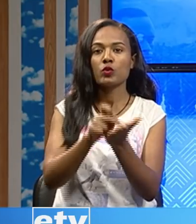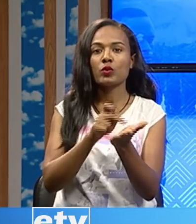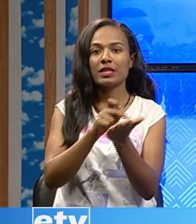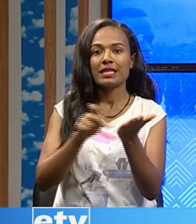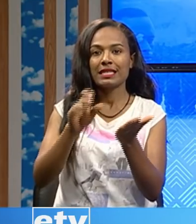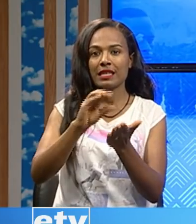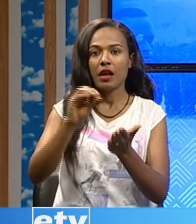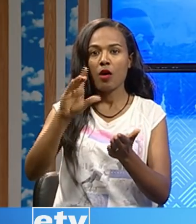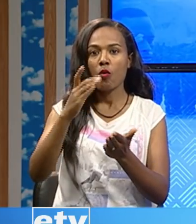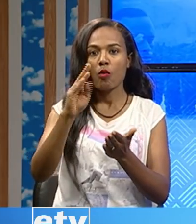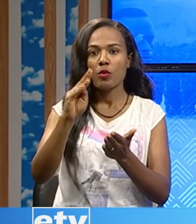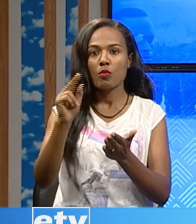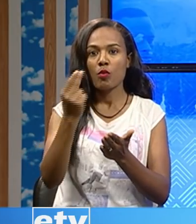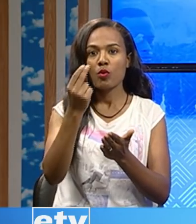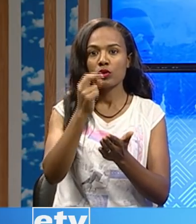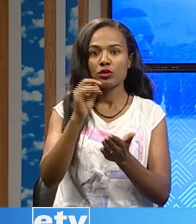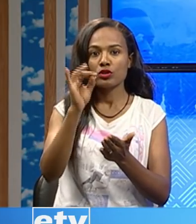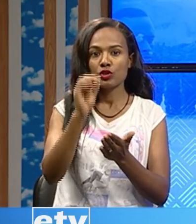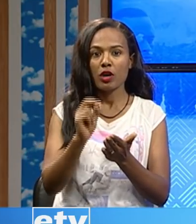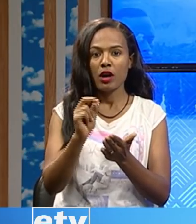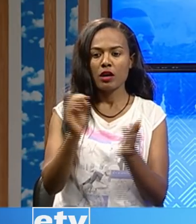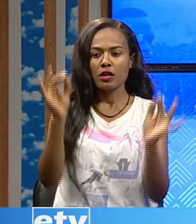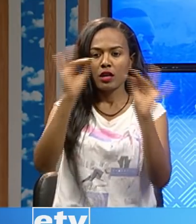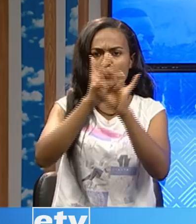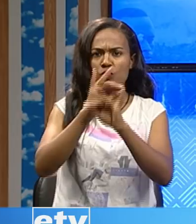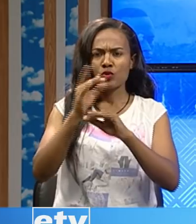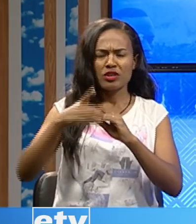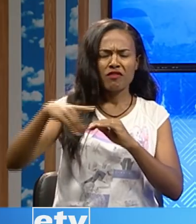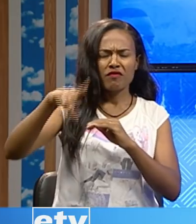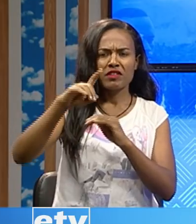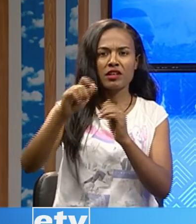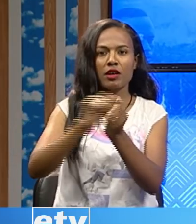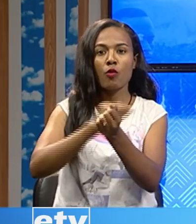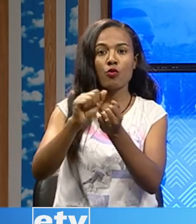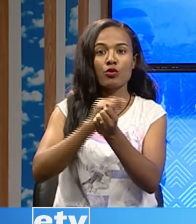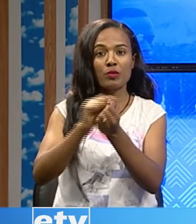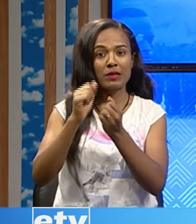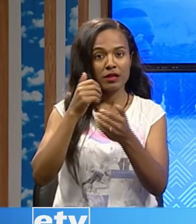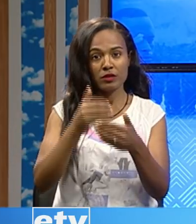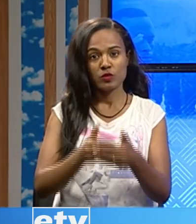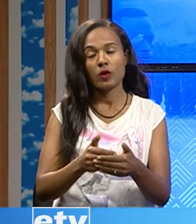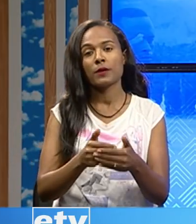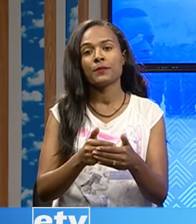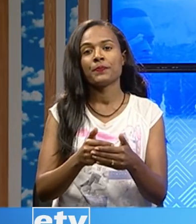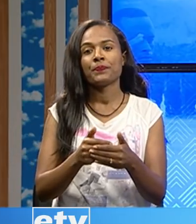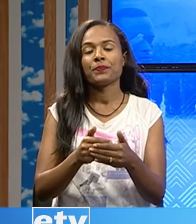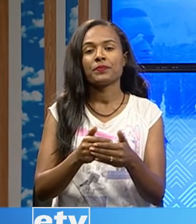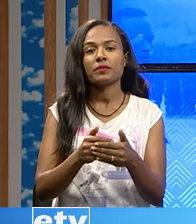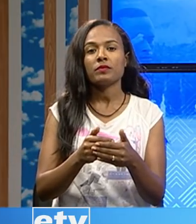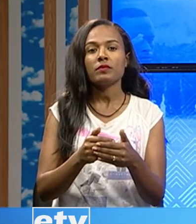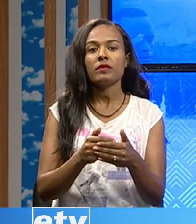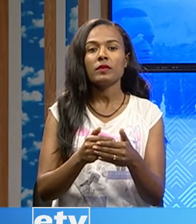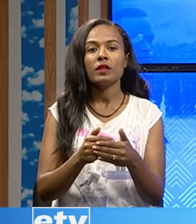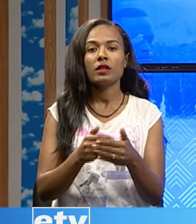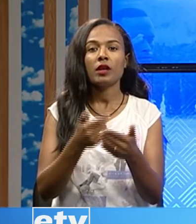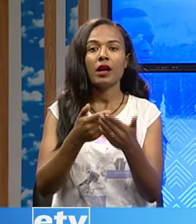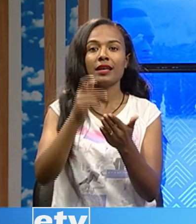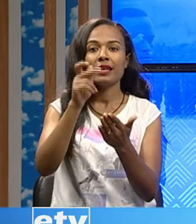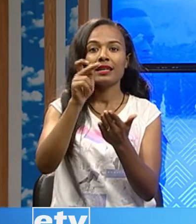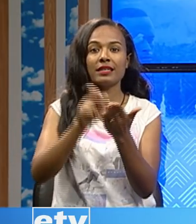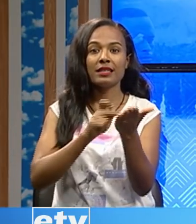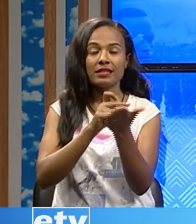ኮምቦልቻ አካባቢ ሌሊቱን ከፍተኛ ውድመት አድርሷል። የወሎን እና የደሴን